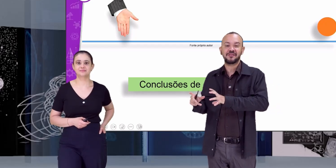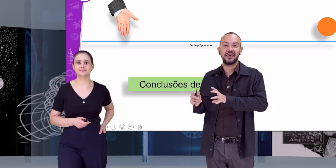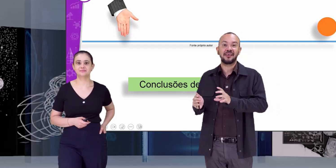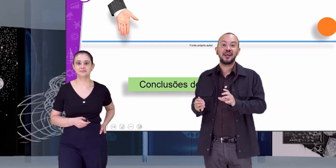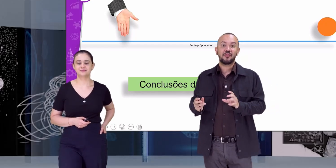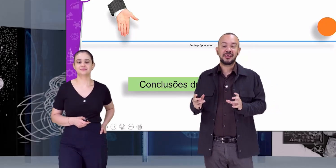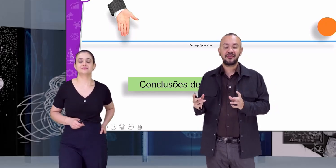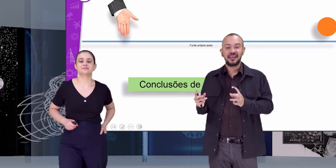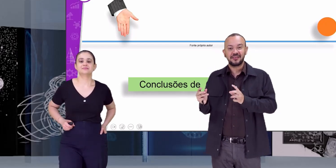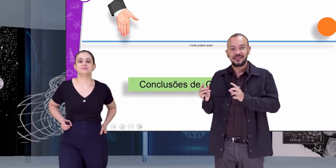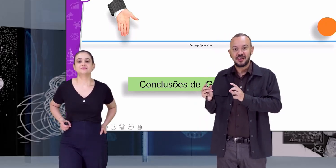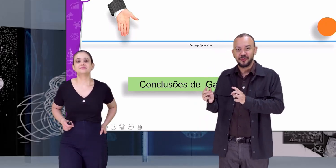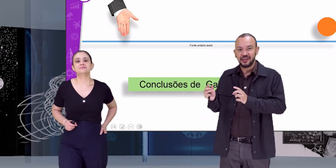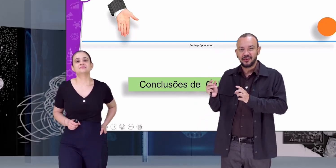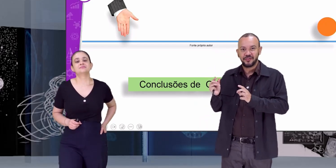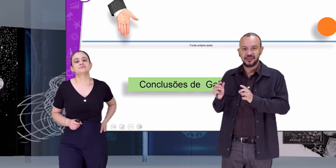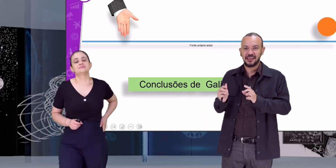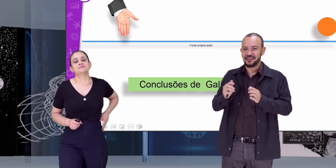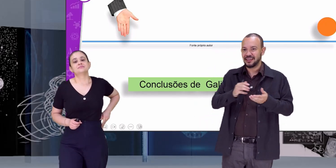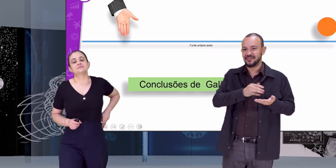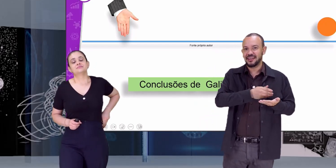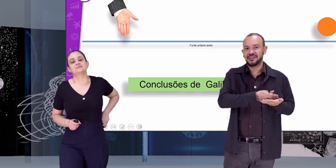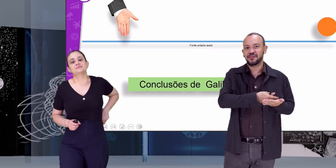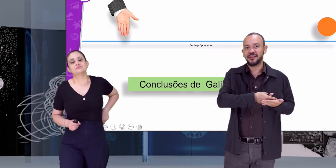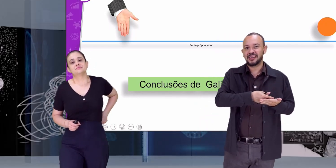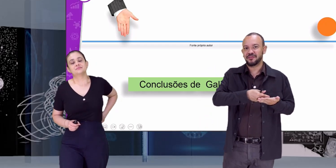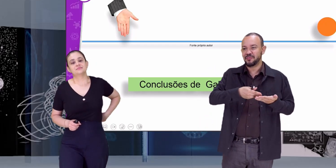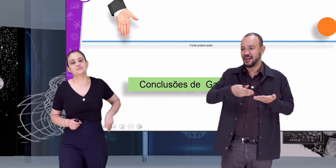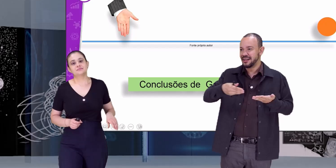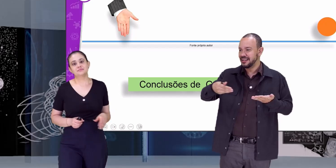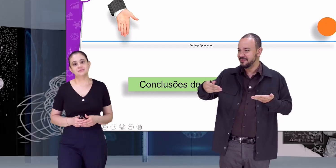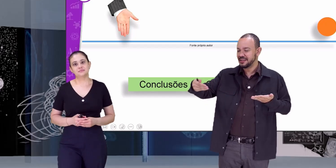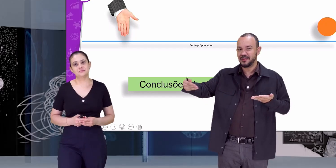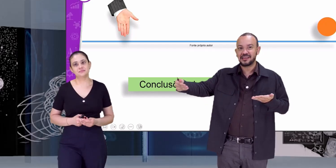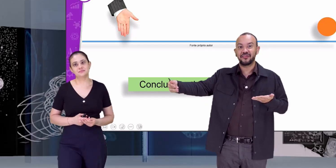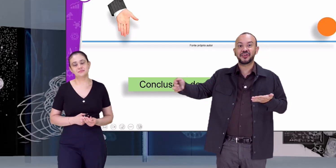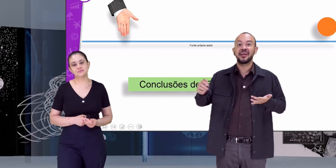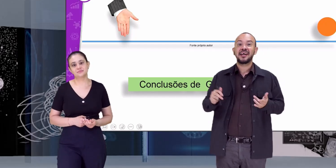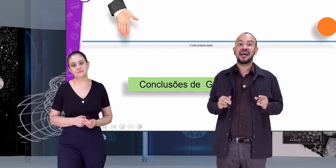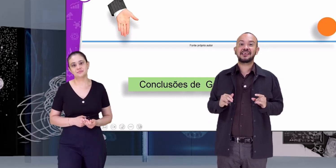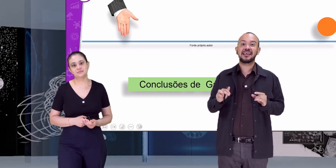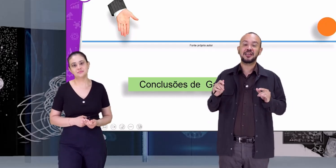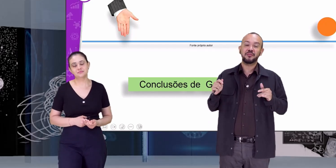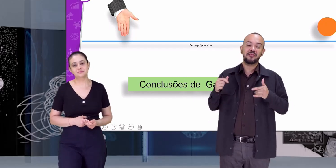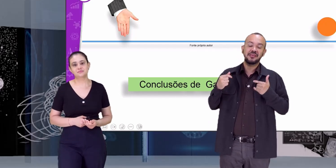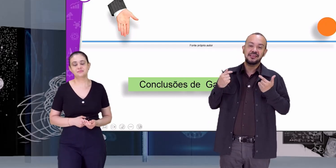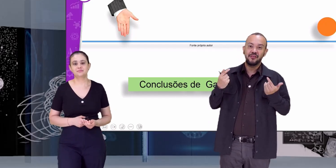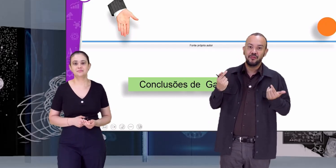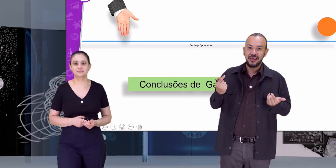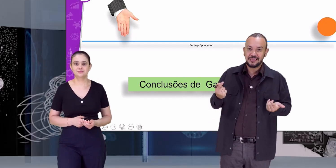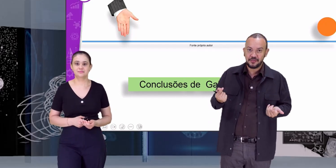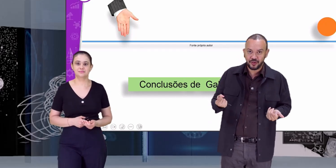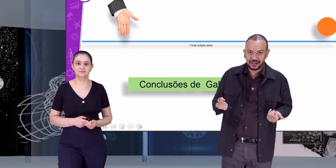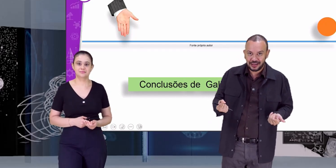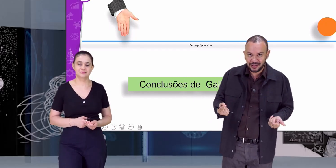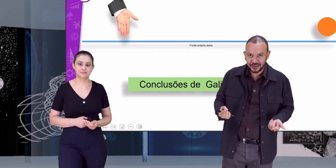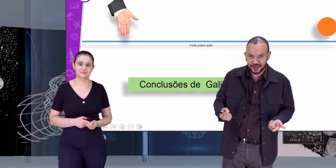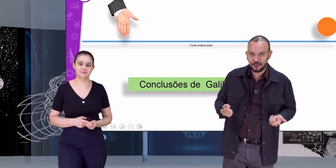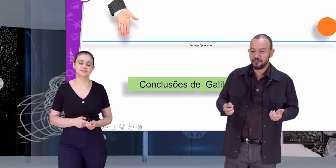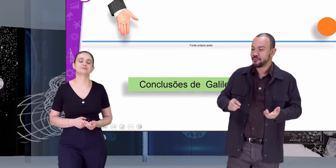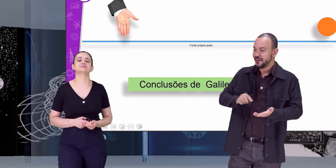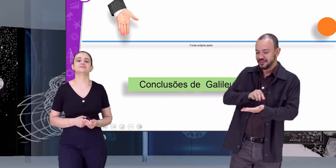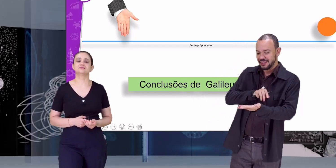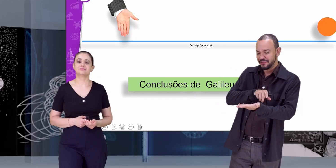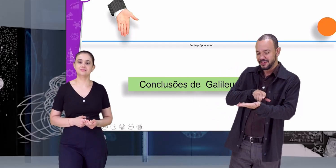desacelerando a esfera. Mas se eu reduzir muito a força de atrito, ele de fato vai para cada vez mais longe. Até que numa condição quase